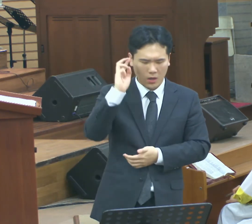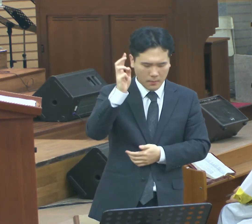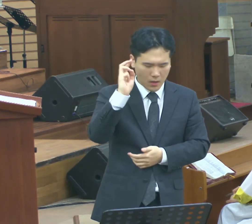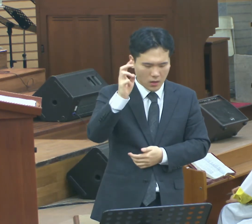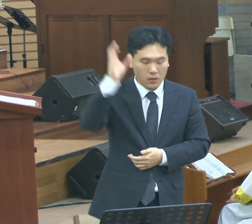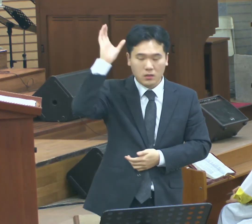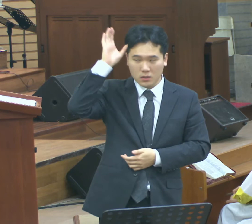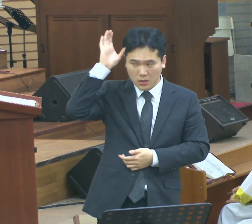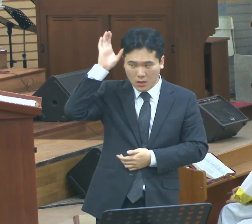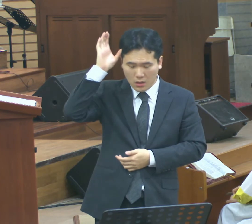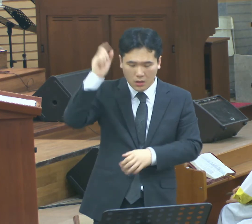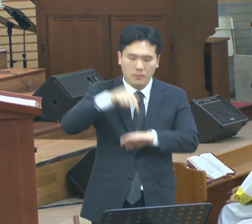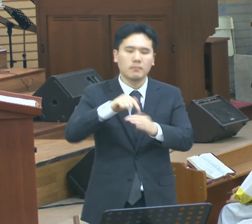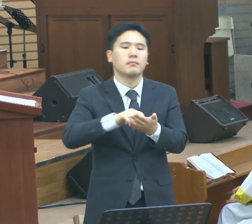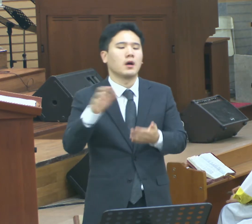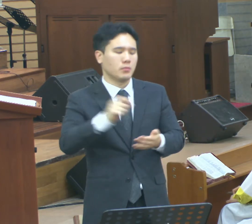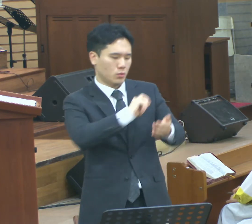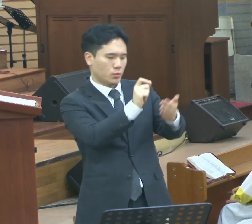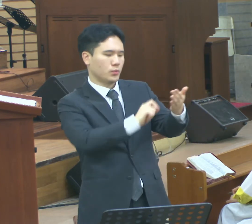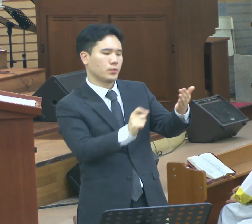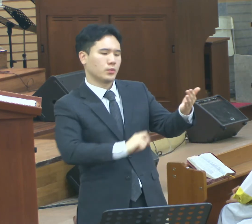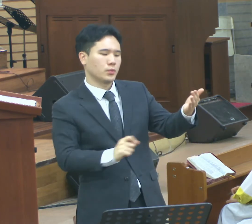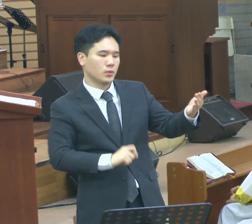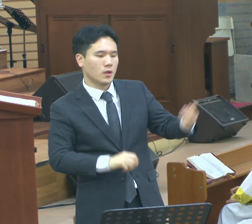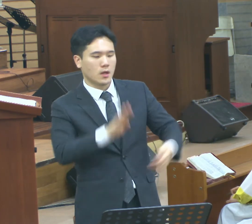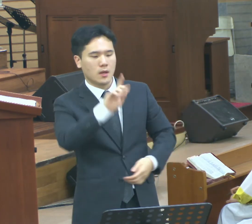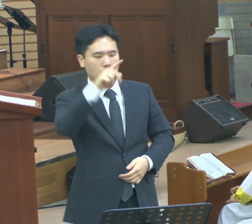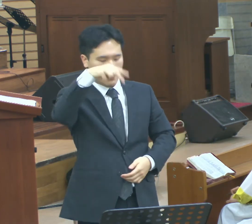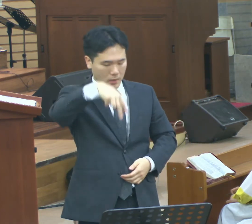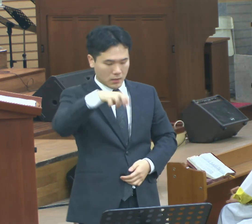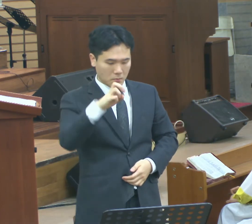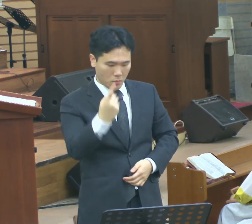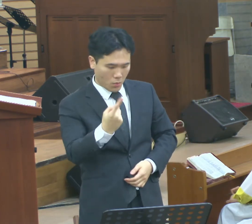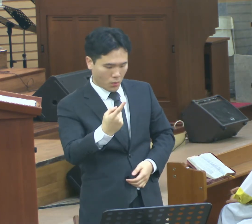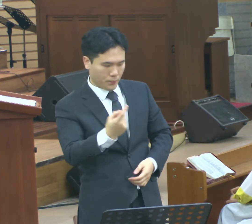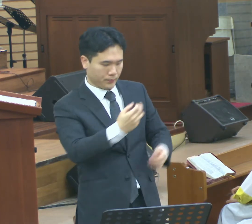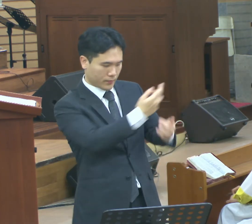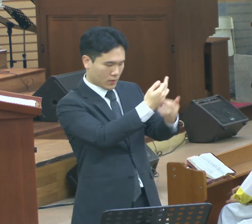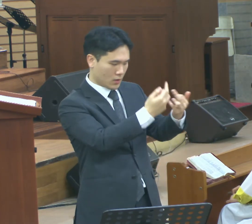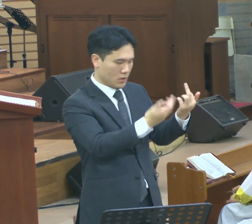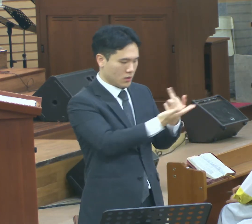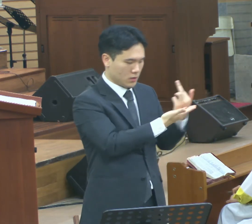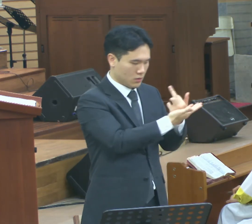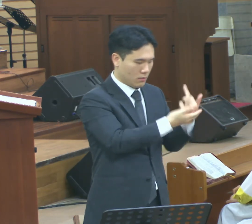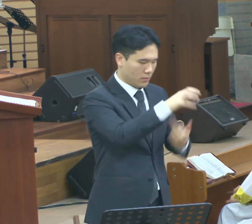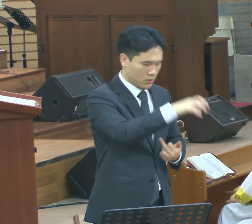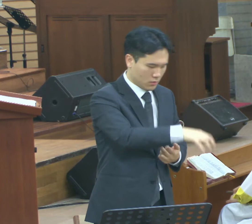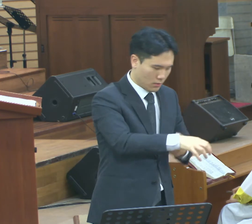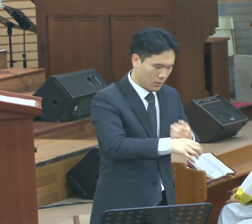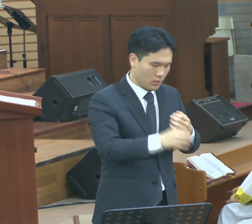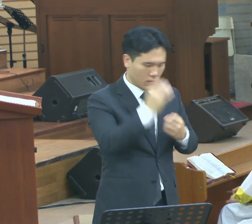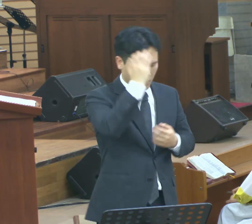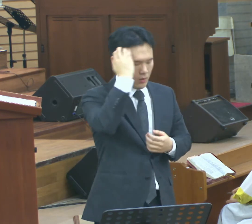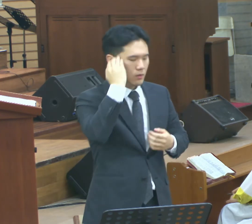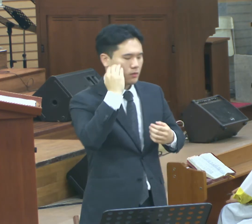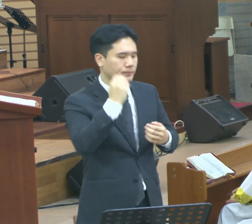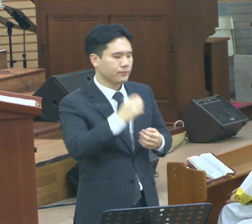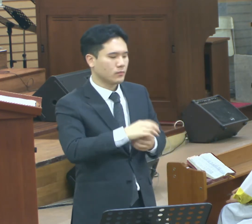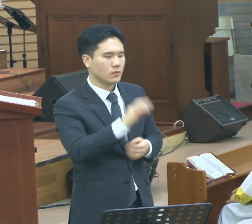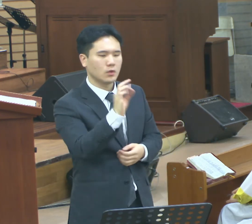시를 쓴 거예요. 밤모섬에서 노역을 하던 밤모섬에서 그 노역하던 그 사도